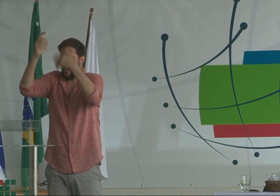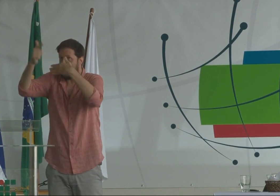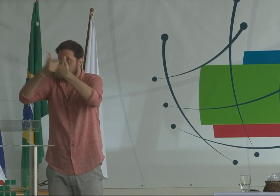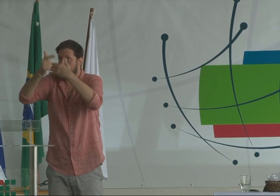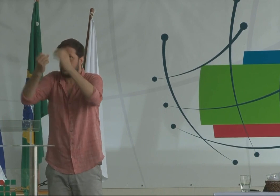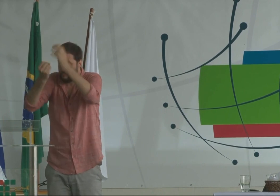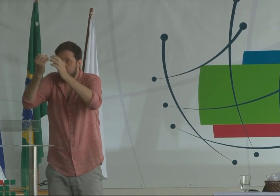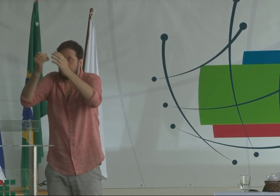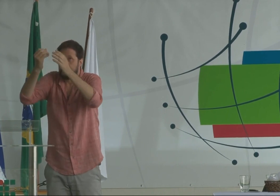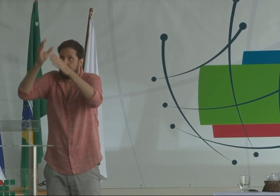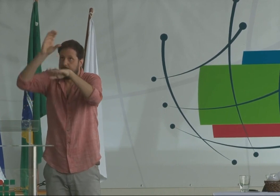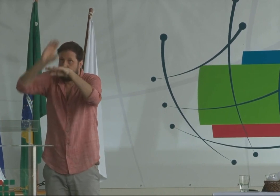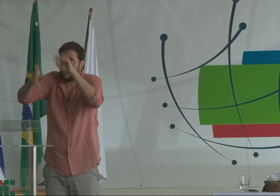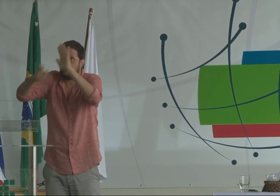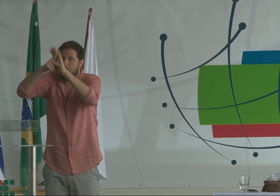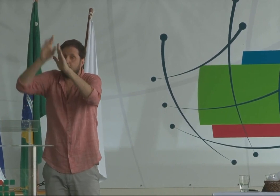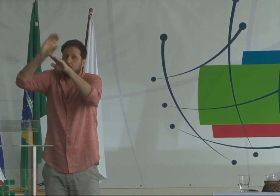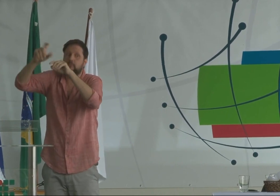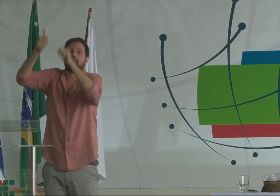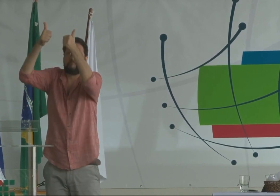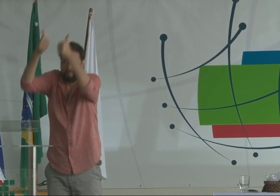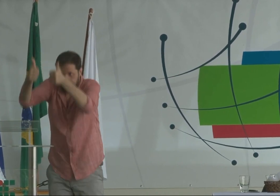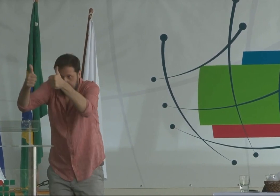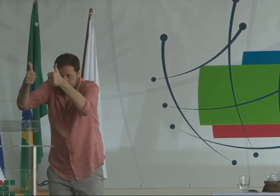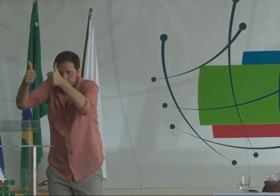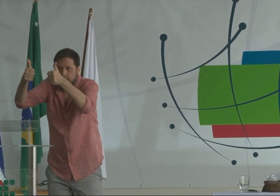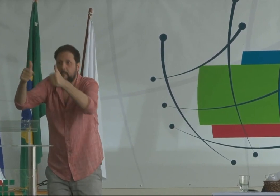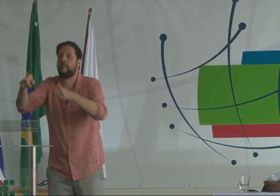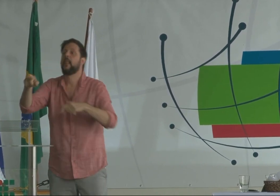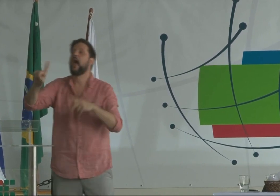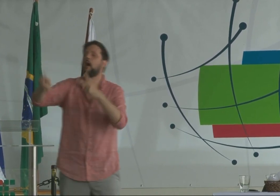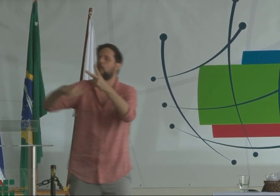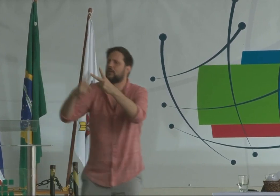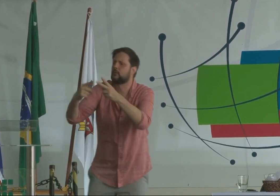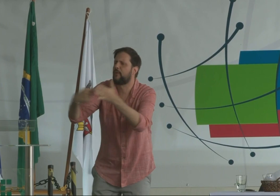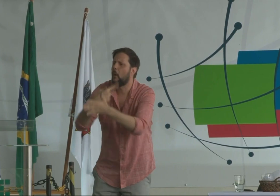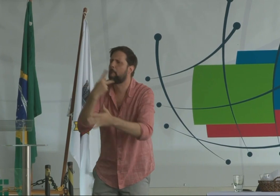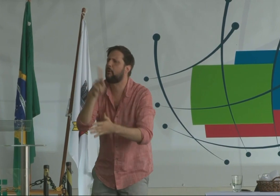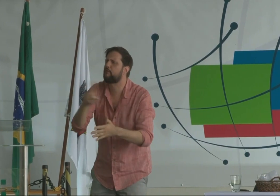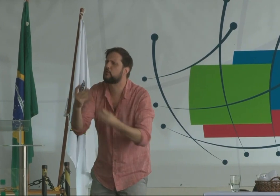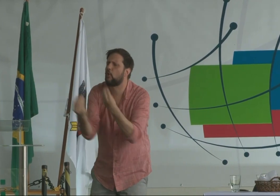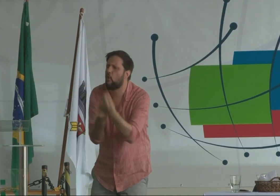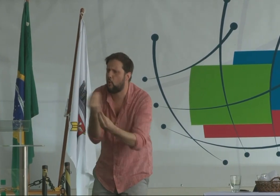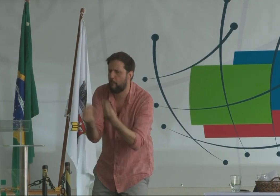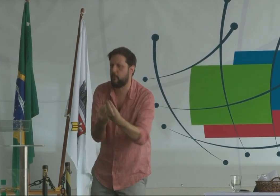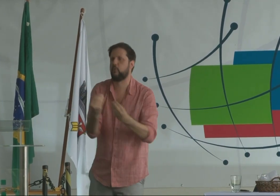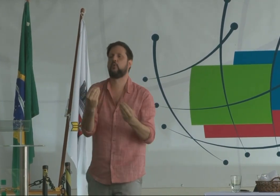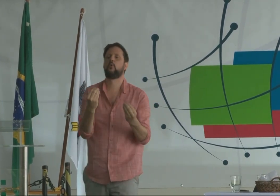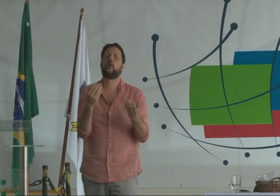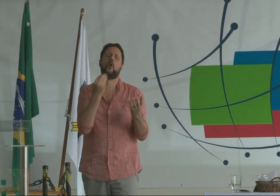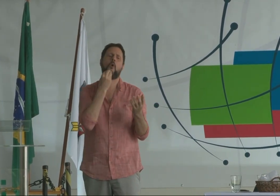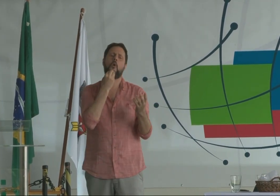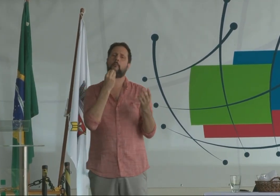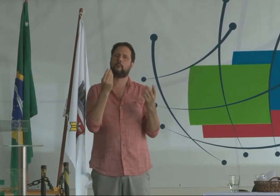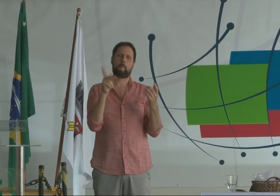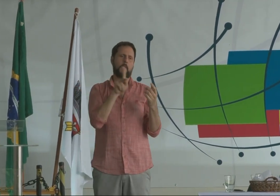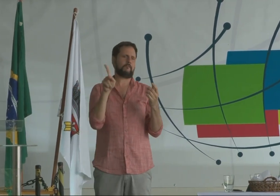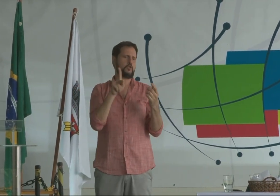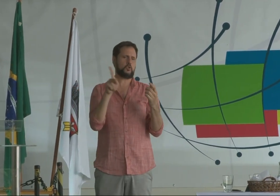Criando essa opção de cadastro de escola bilíngue, aí, a gente trabalha a questão de entender uma escola.